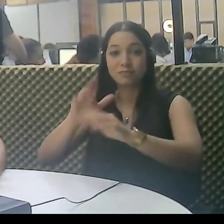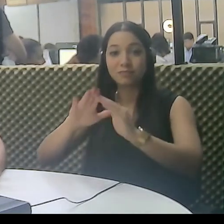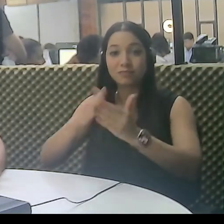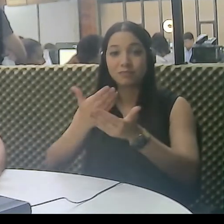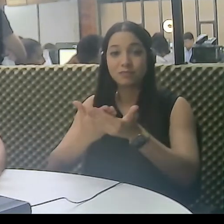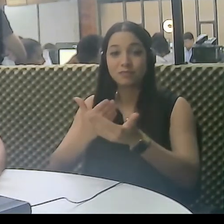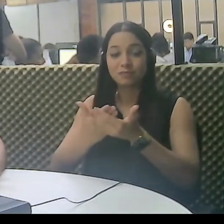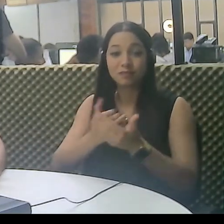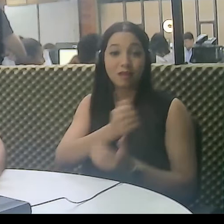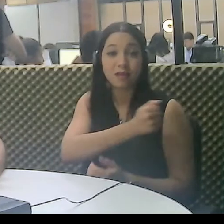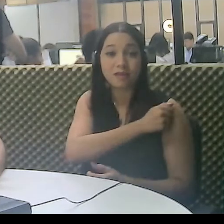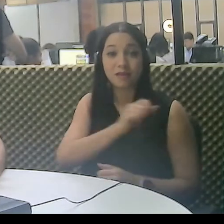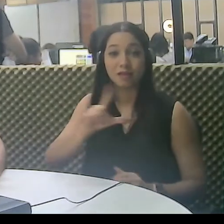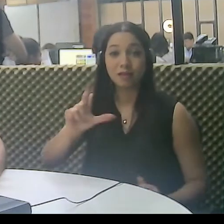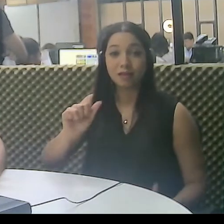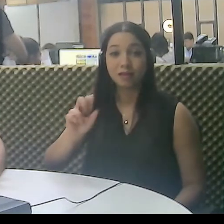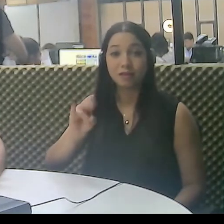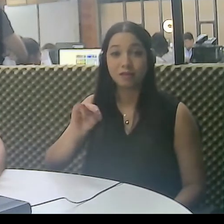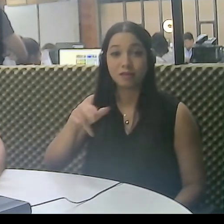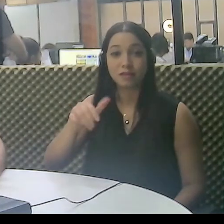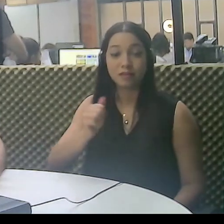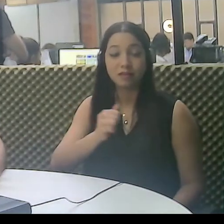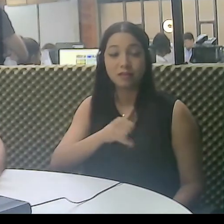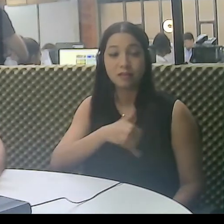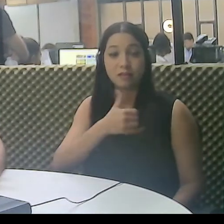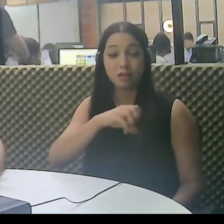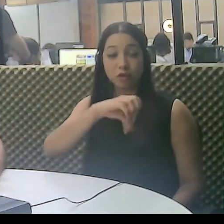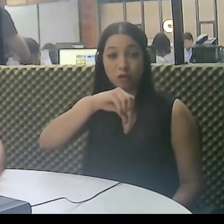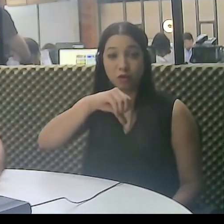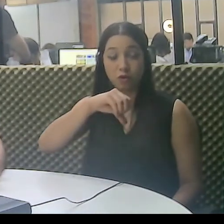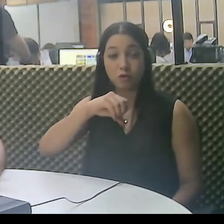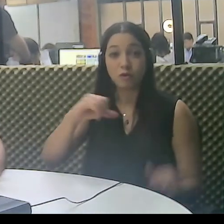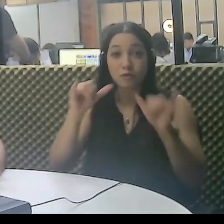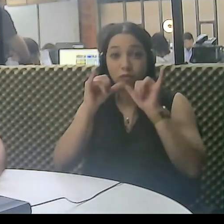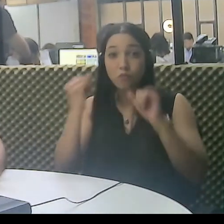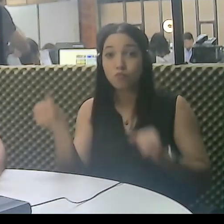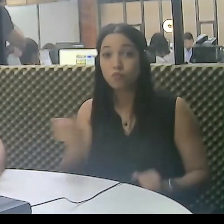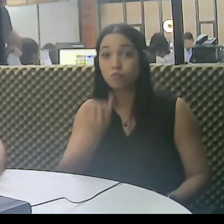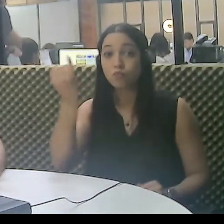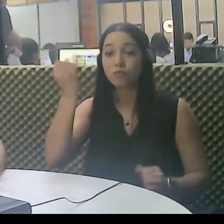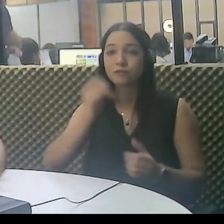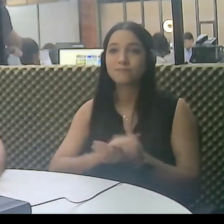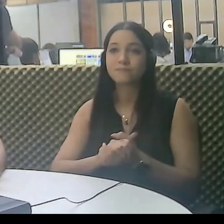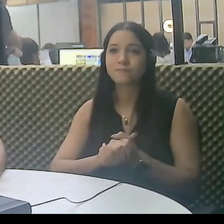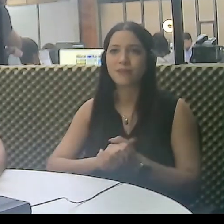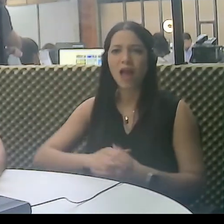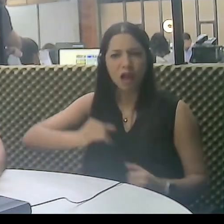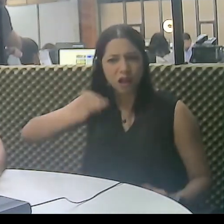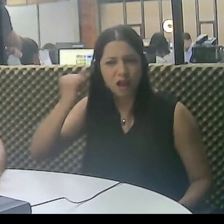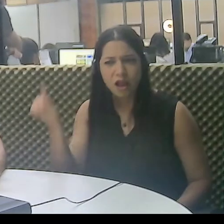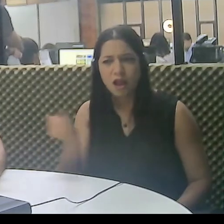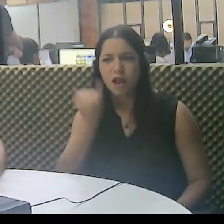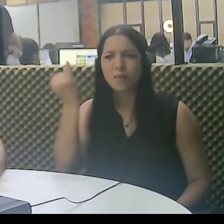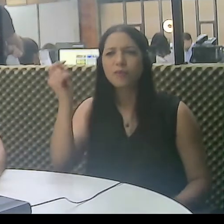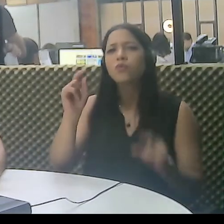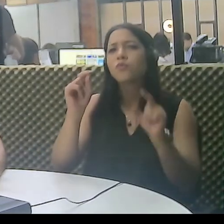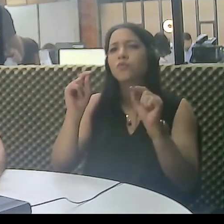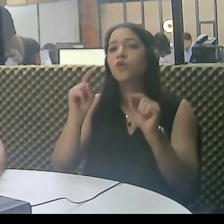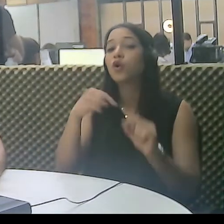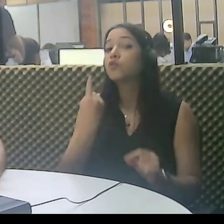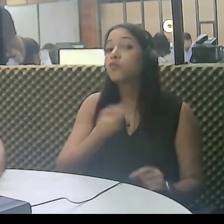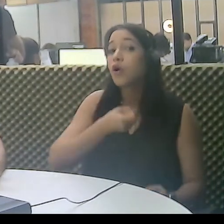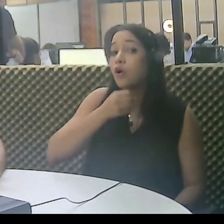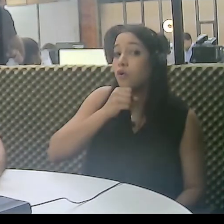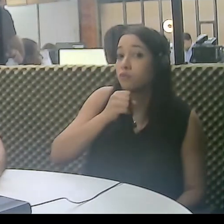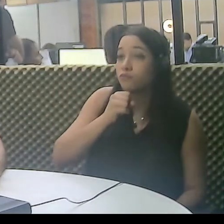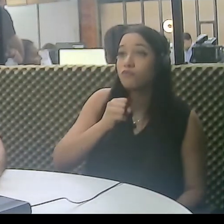A estudante Lavínia Gonçalves, de 9 anos, destacou a importância da ação. A importância é que com os nossos